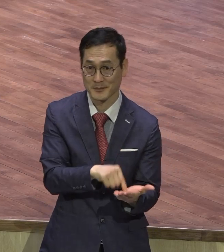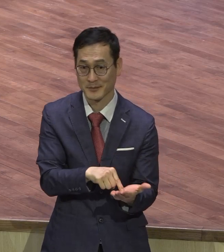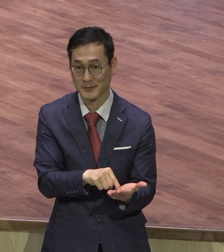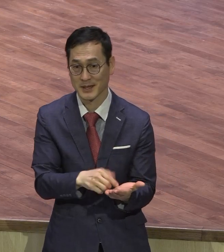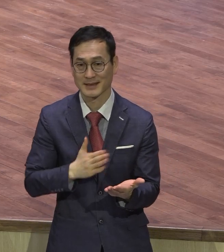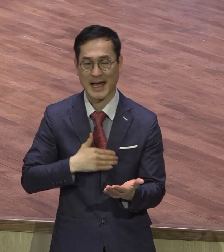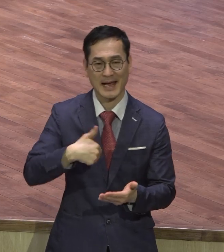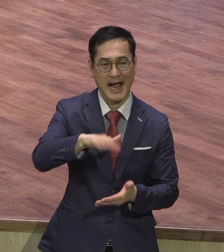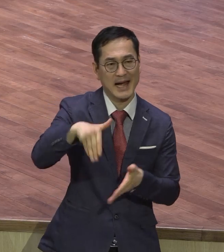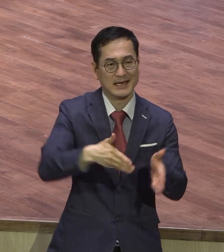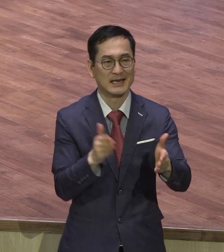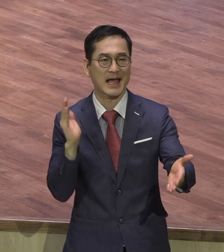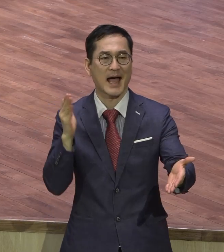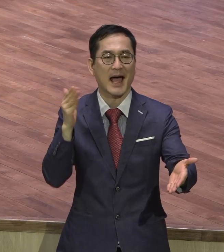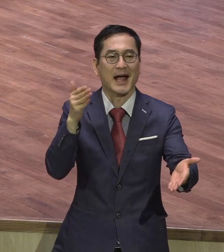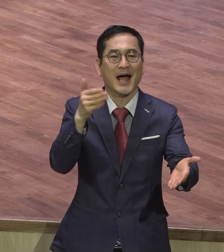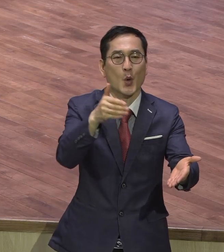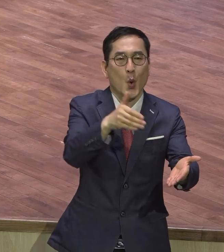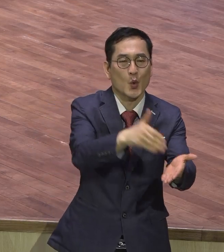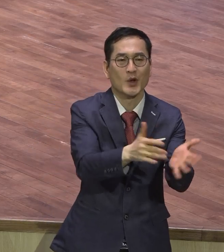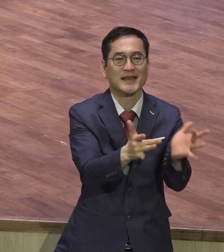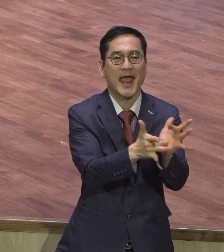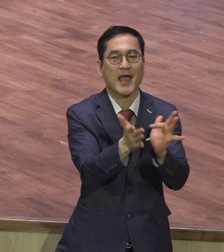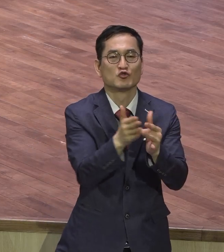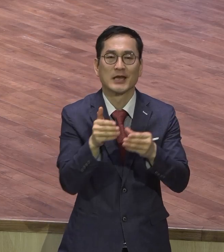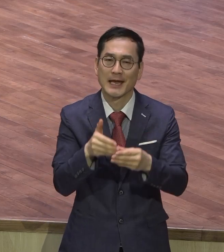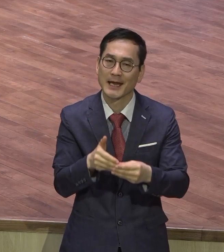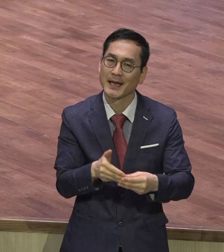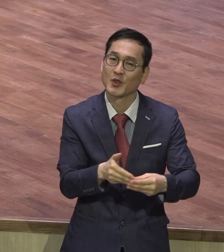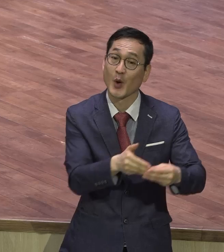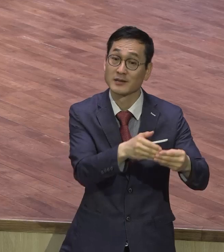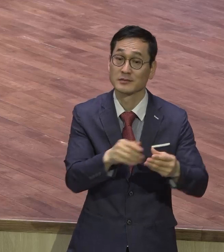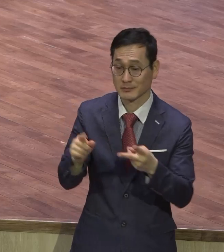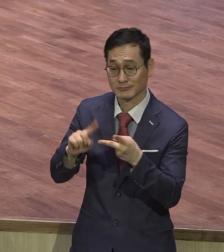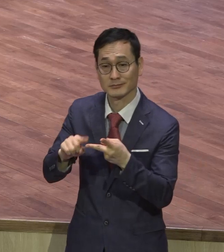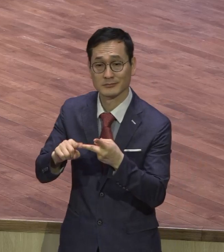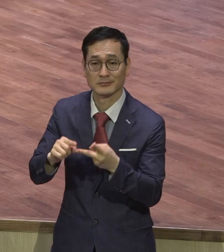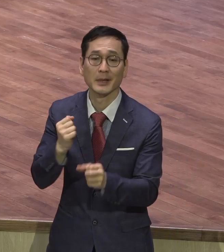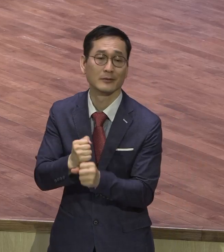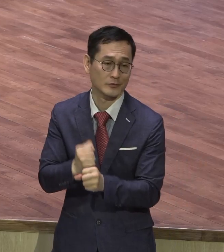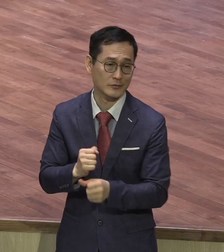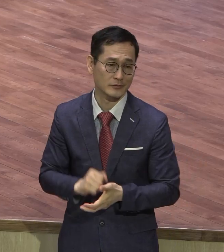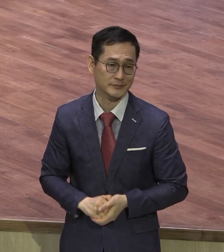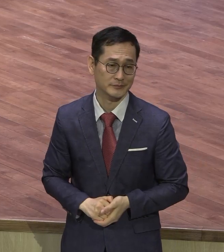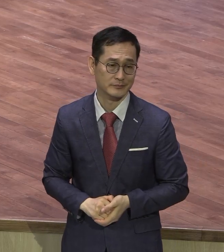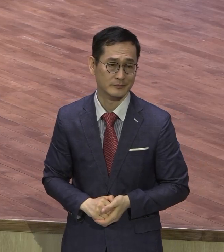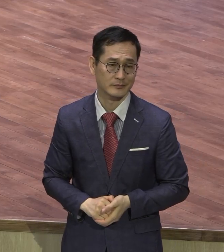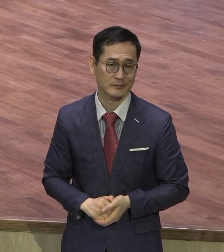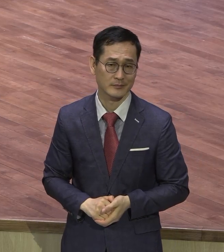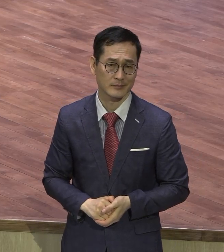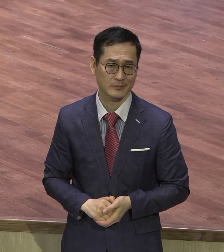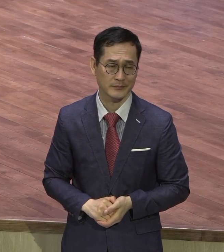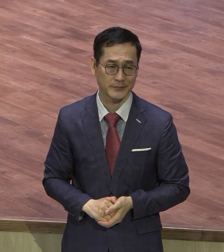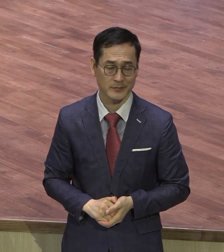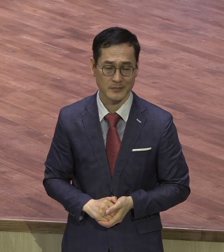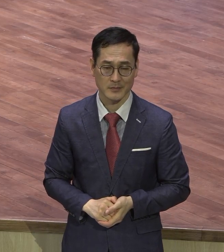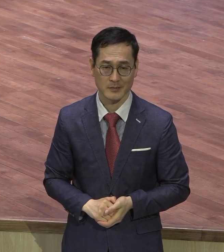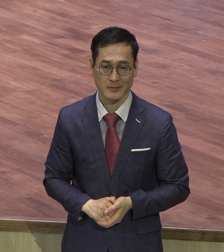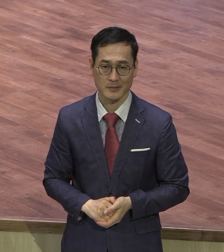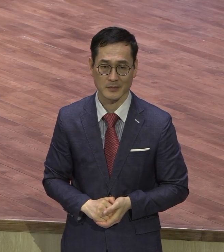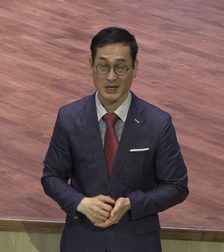있잖아요. 우리가 좋아하는 찬송에 21곡이 들어있다. 2천 곡을 세상 거 안 보이지만 영적으로 바라보면서